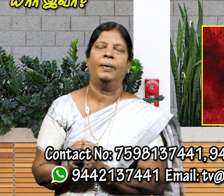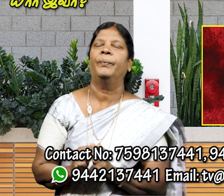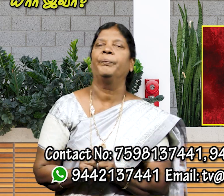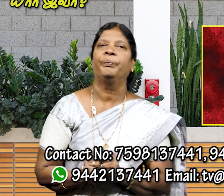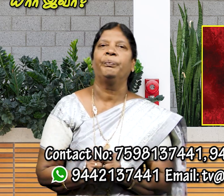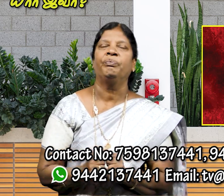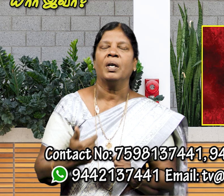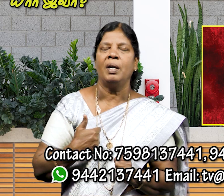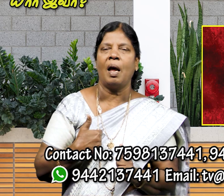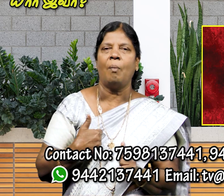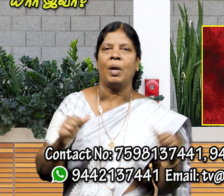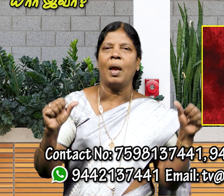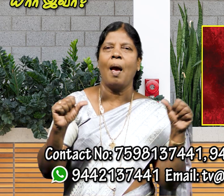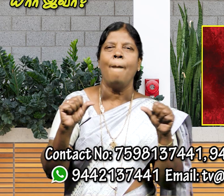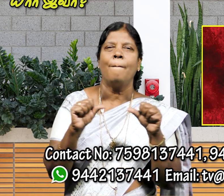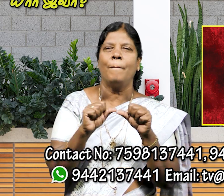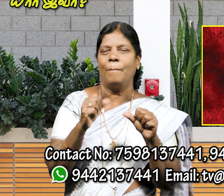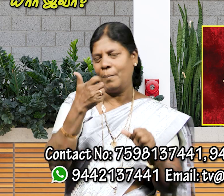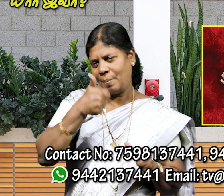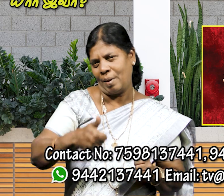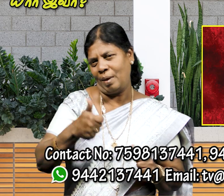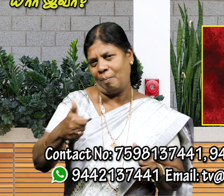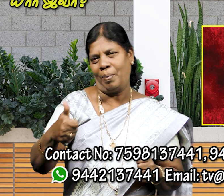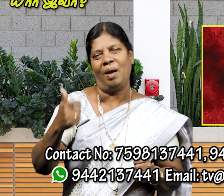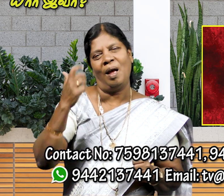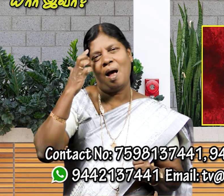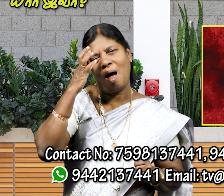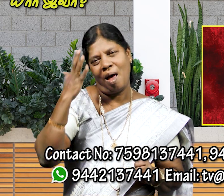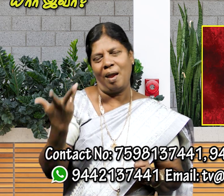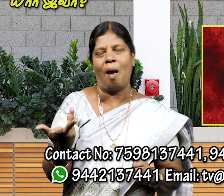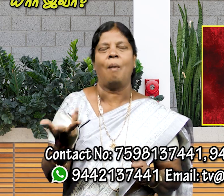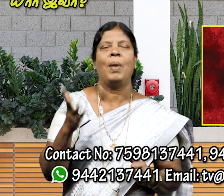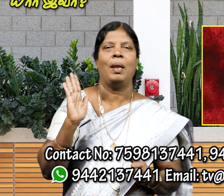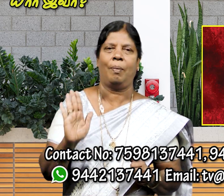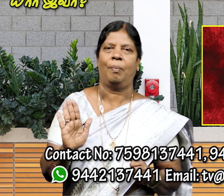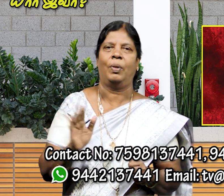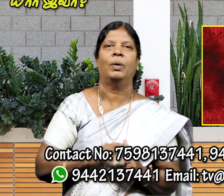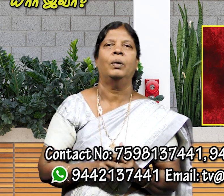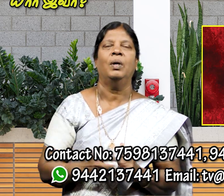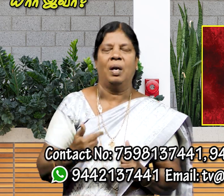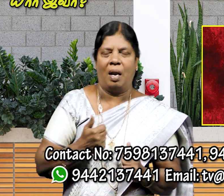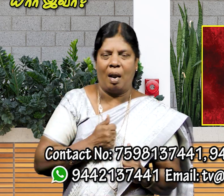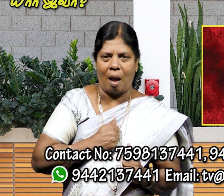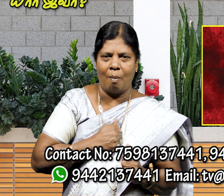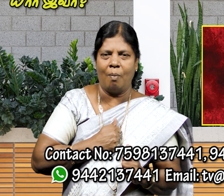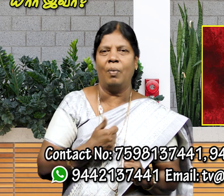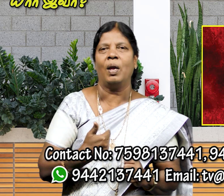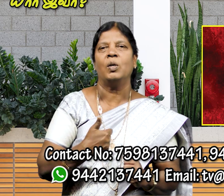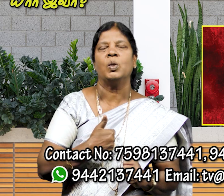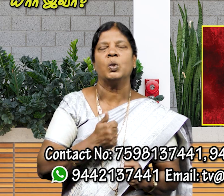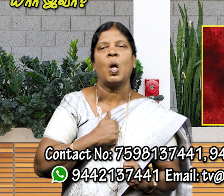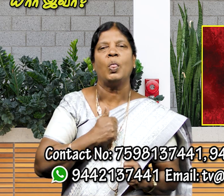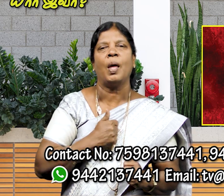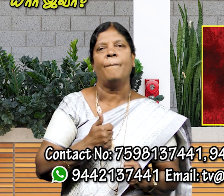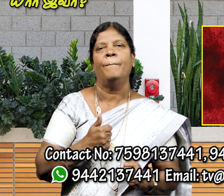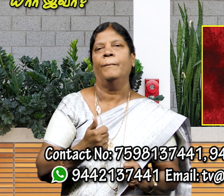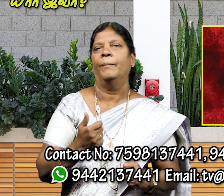நம்முடைய மதிப்பை அறியாமல் இருக்குது ஒரு பக்கம் இருந்தாலும், நமது